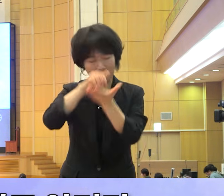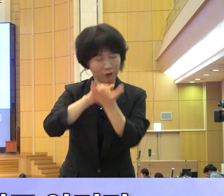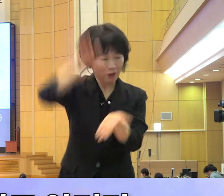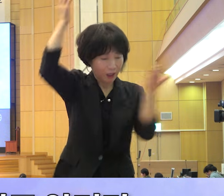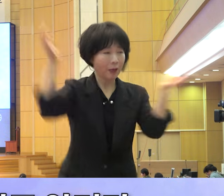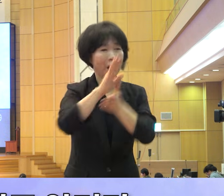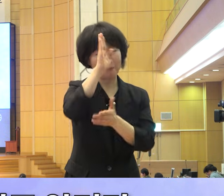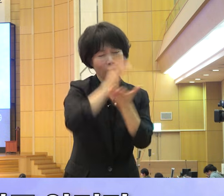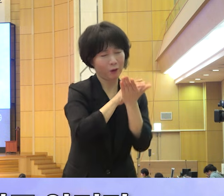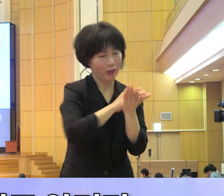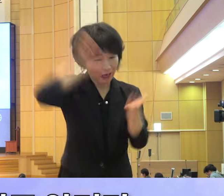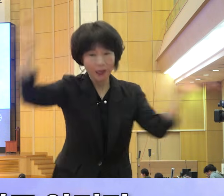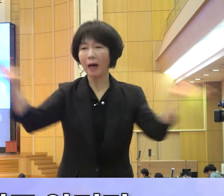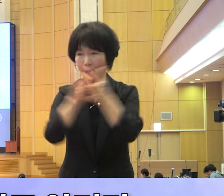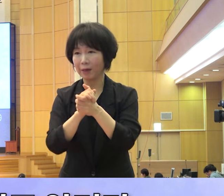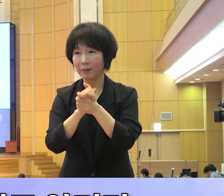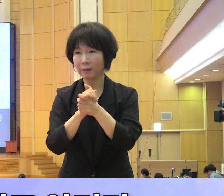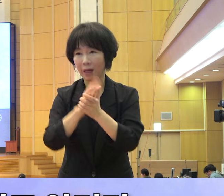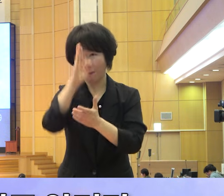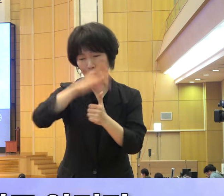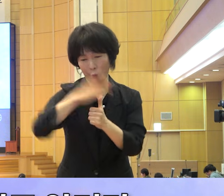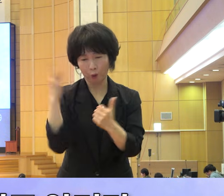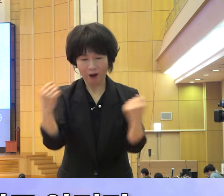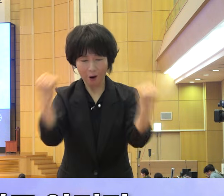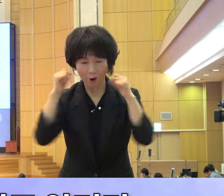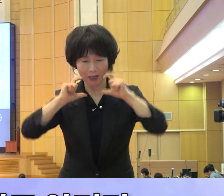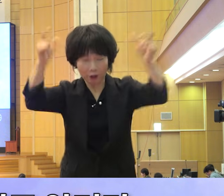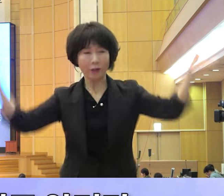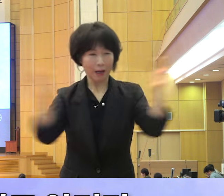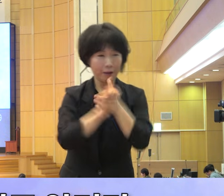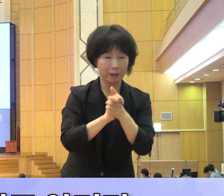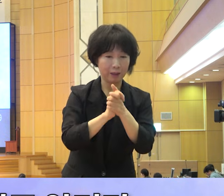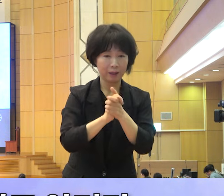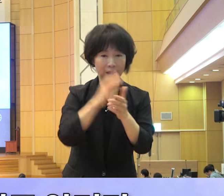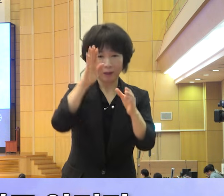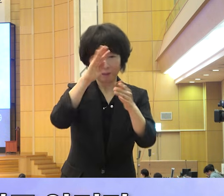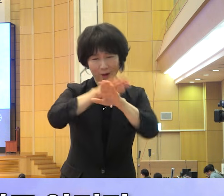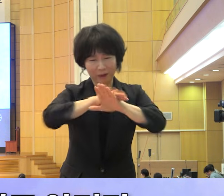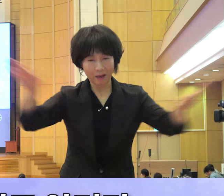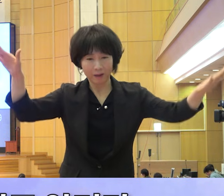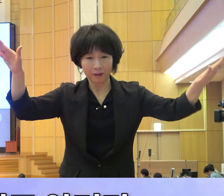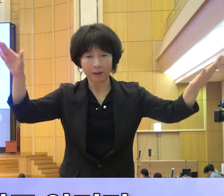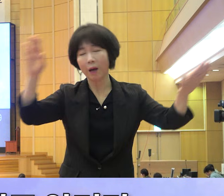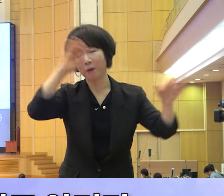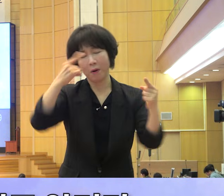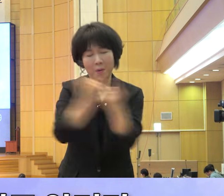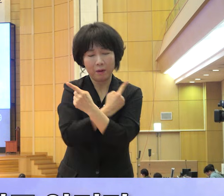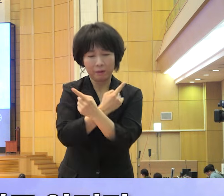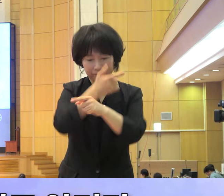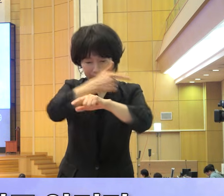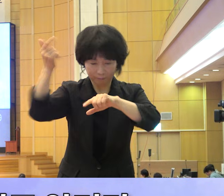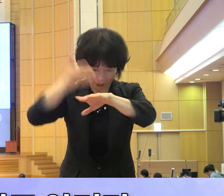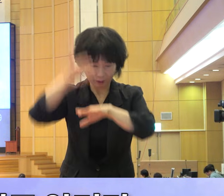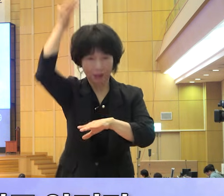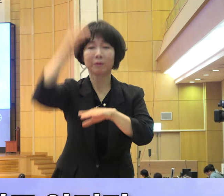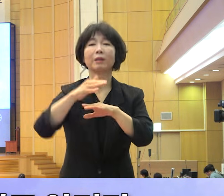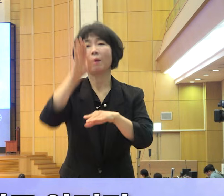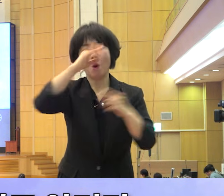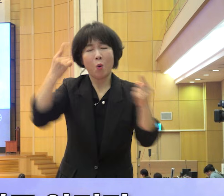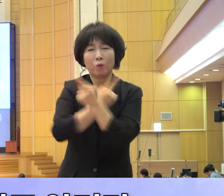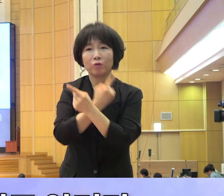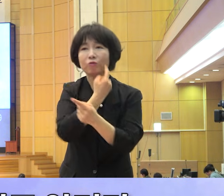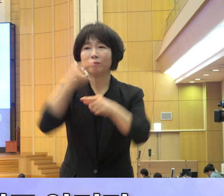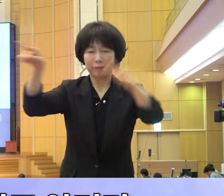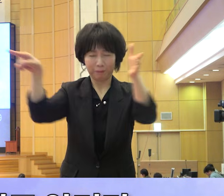떠나가라. 물러가라. 병에서 놓여져라. 풀어져라. 치료됨을 감사합니다.